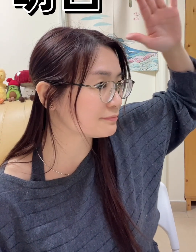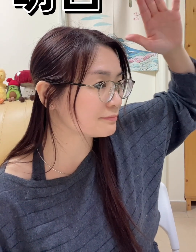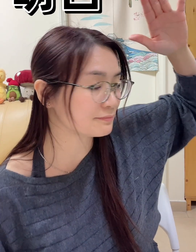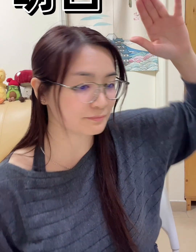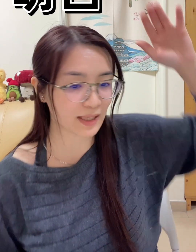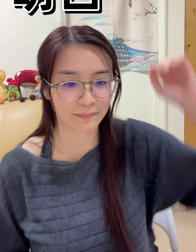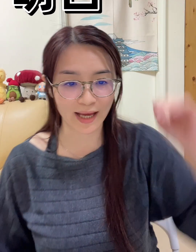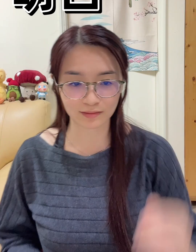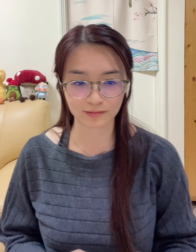明白，